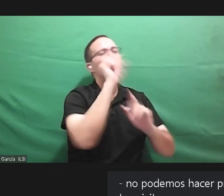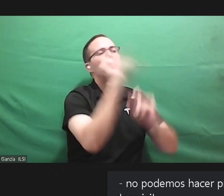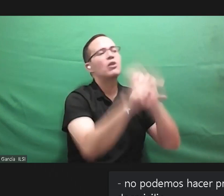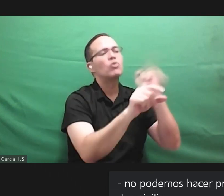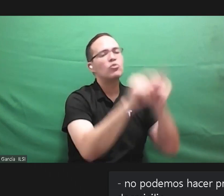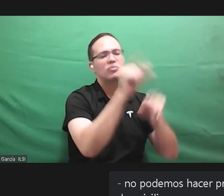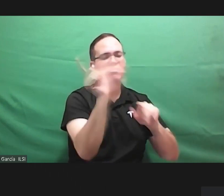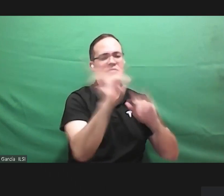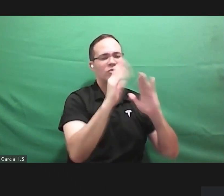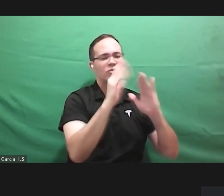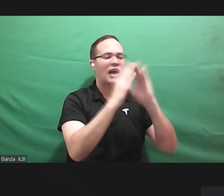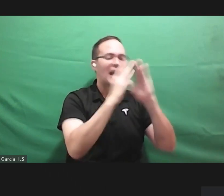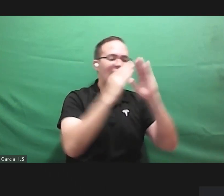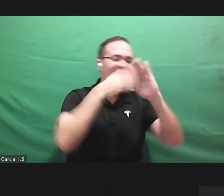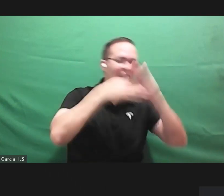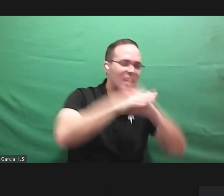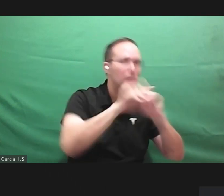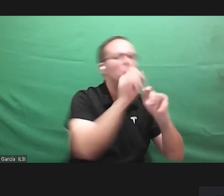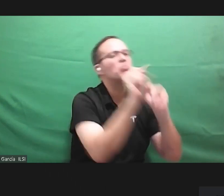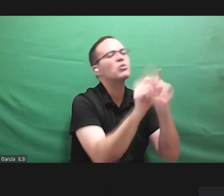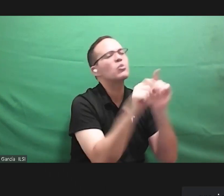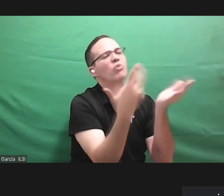Muchas gracias, Juliana.